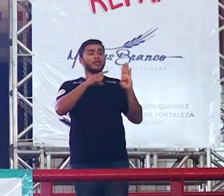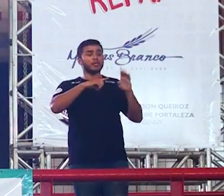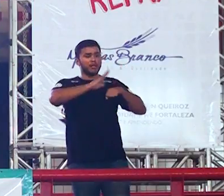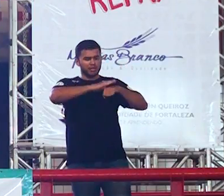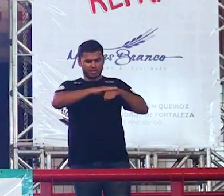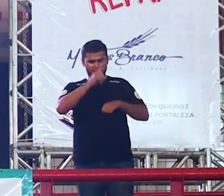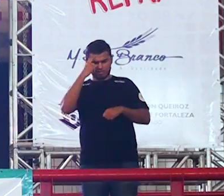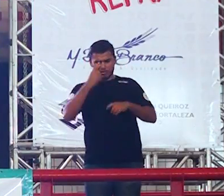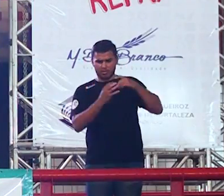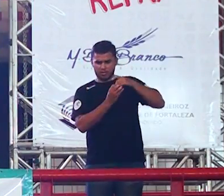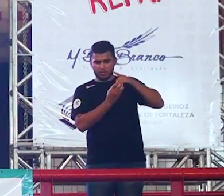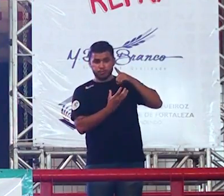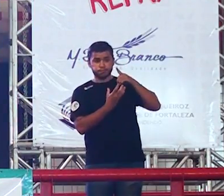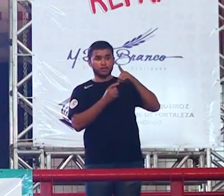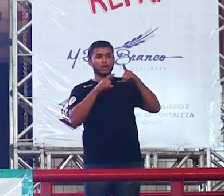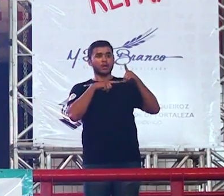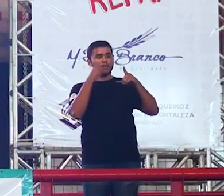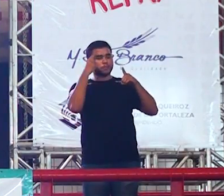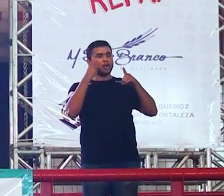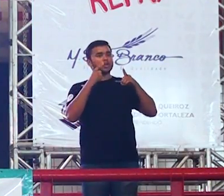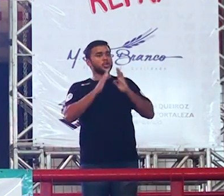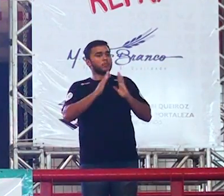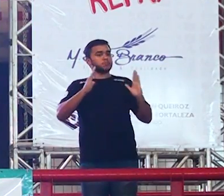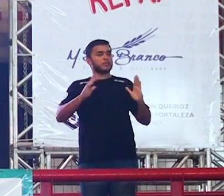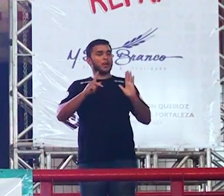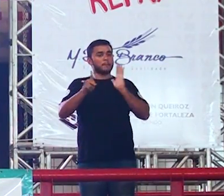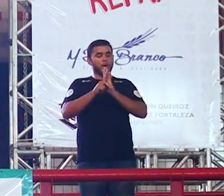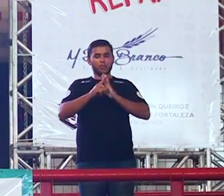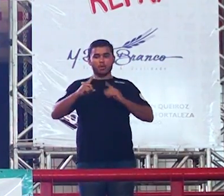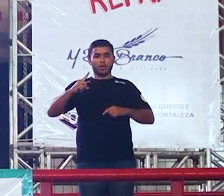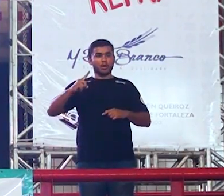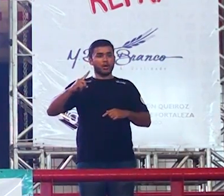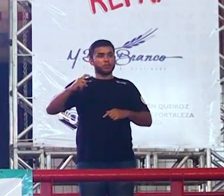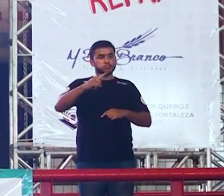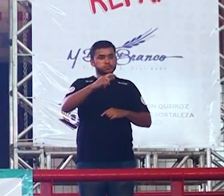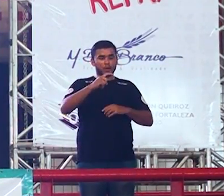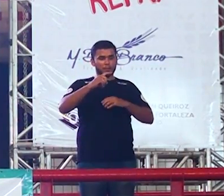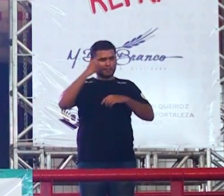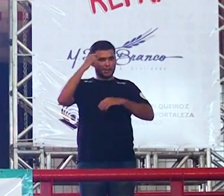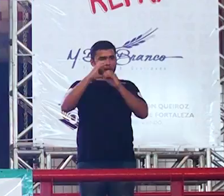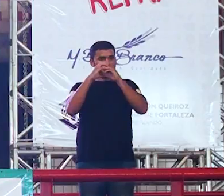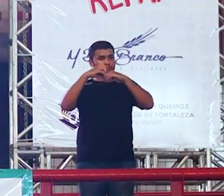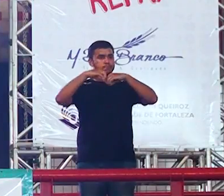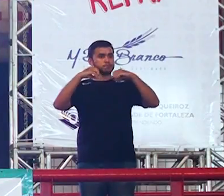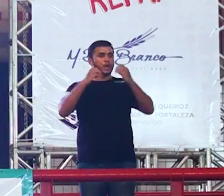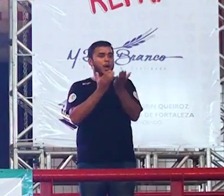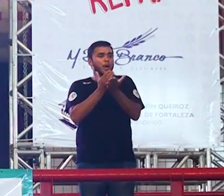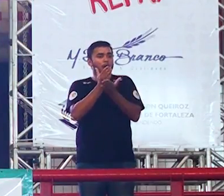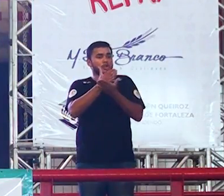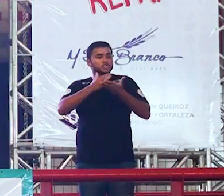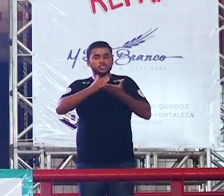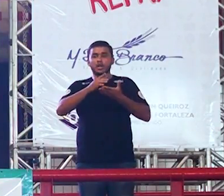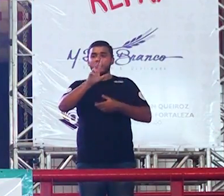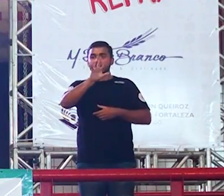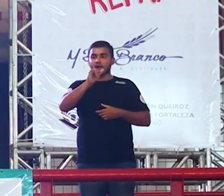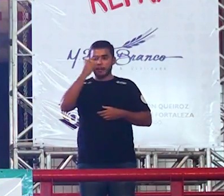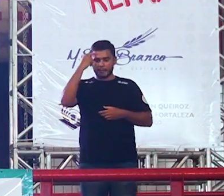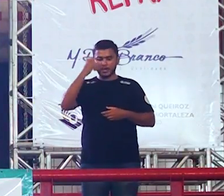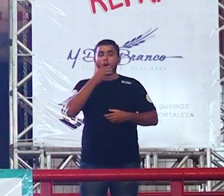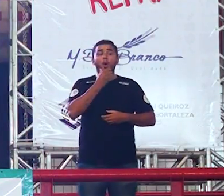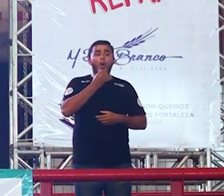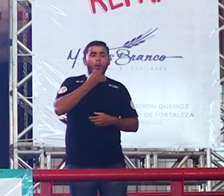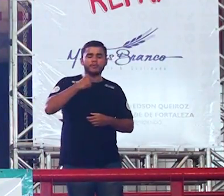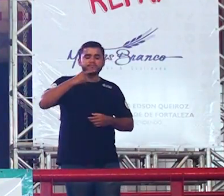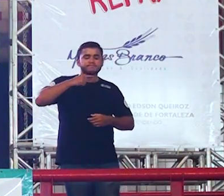se alojam é maior do que a ideal para a espermatogênese, o que leva então a uma esterilidade